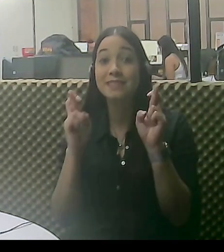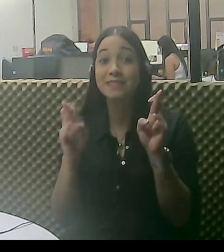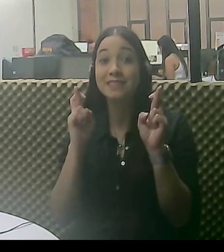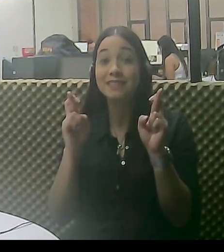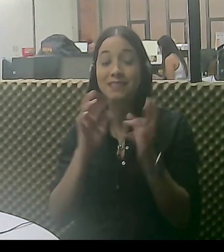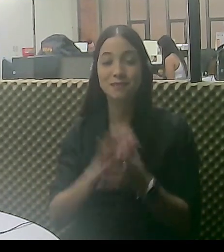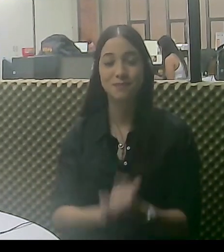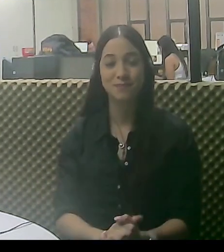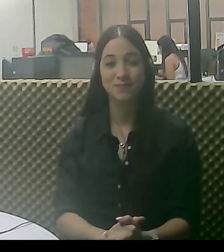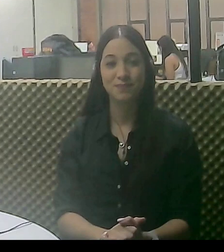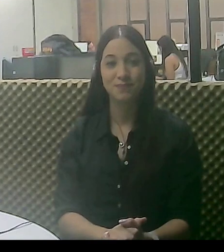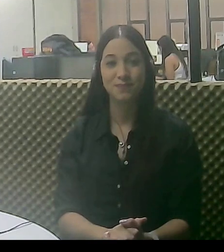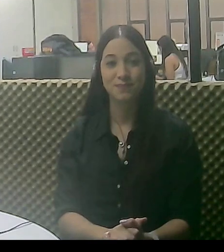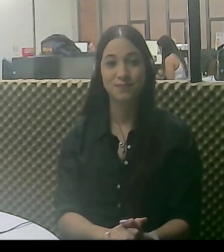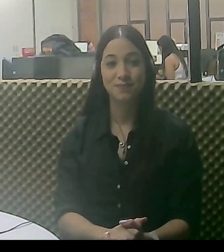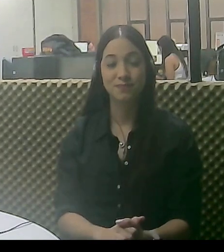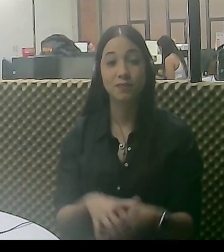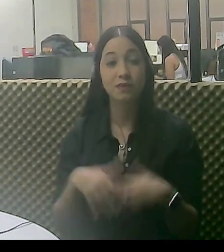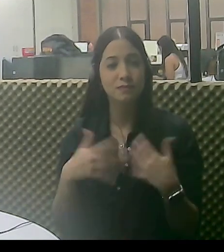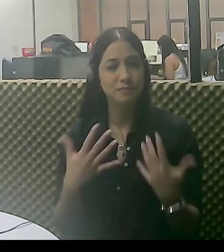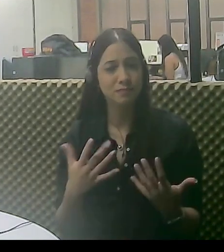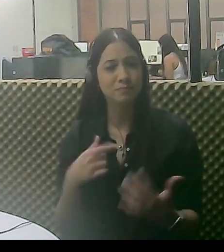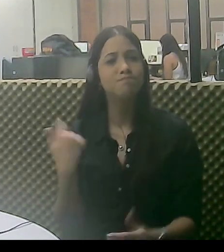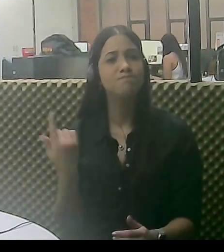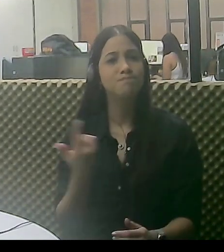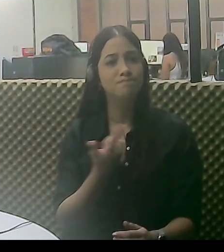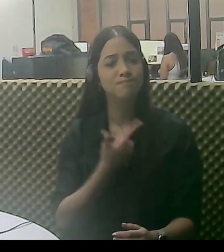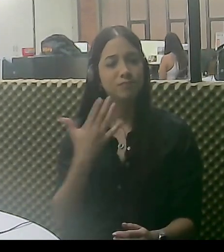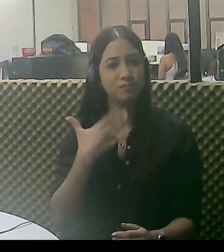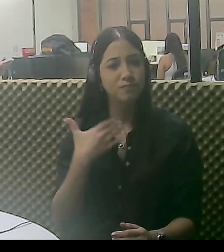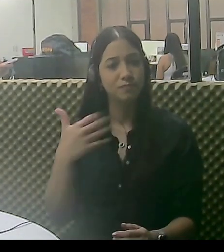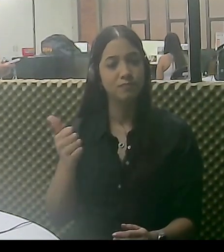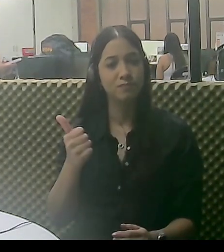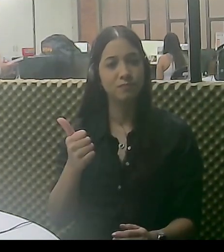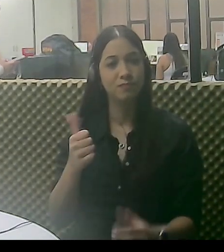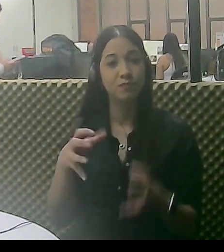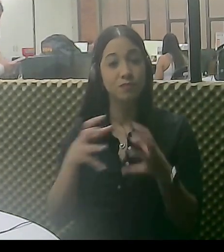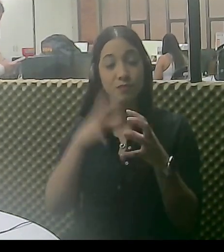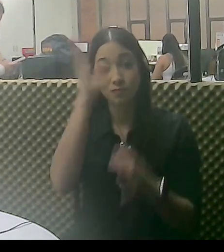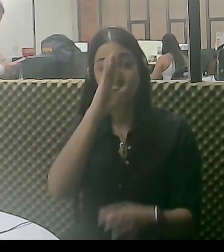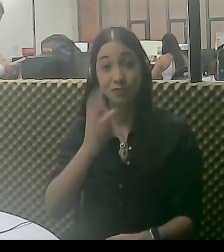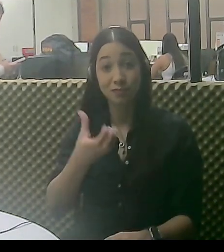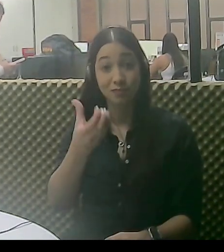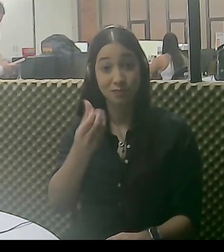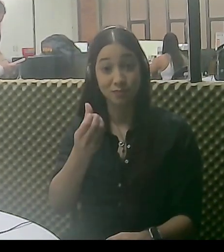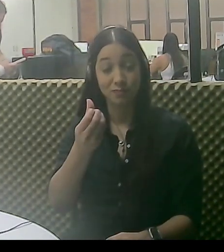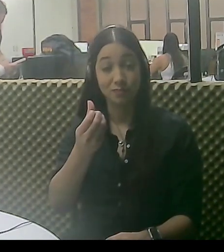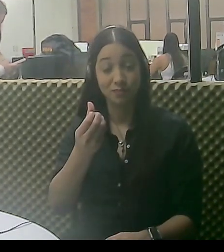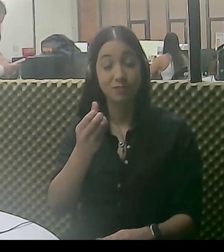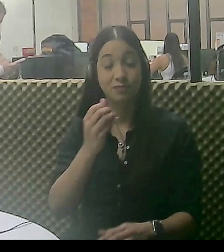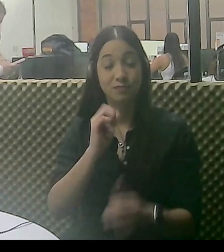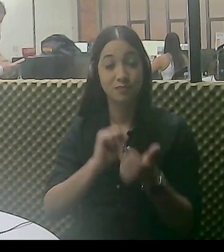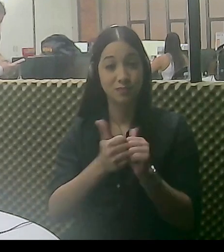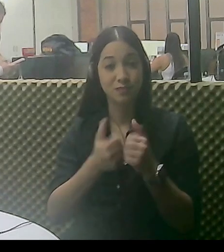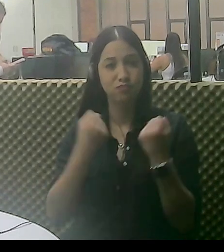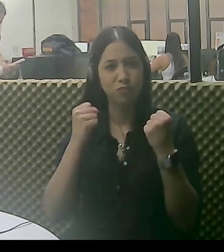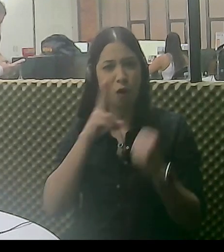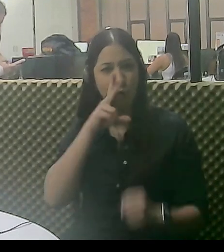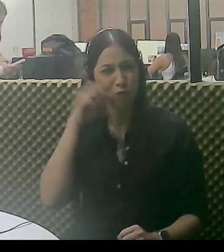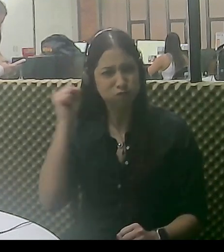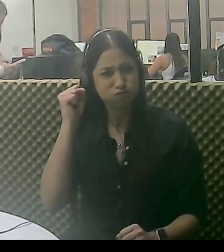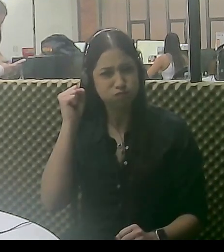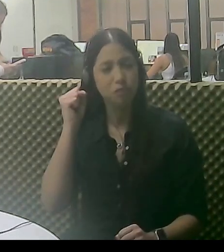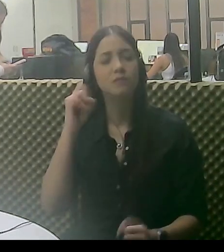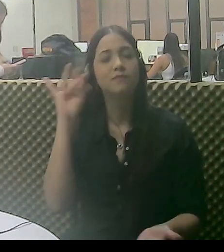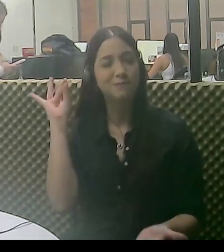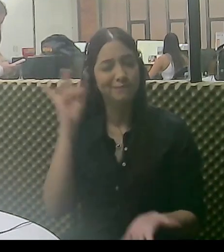para o campeonato. Bom, a gente está sendo convocado aí para a seleção, né? São seis atletas para a seleção brasileira aí, são atletas muito fortes. É, sem